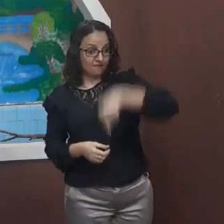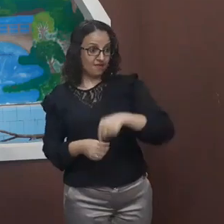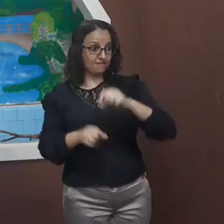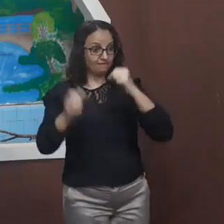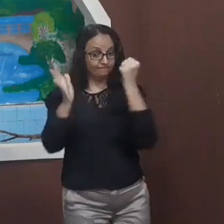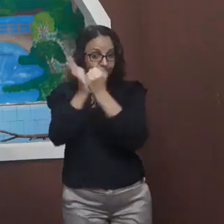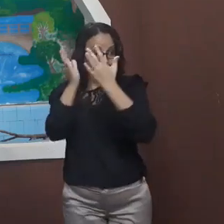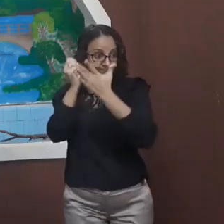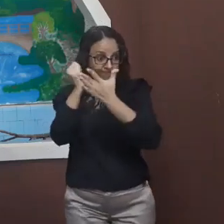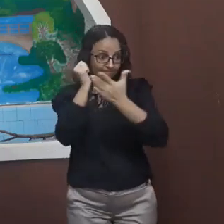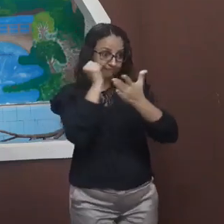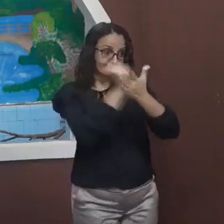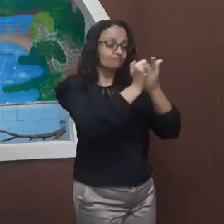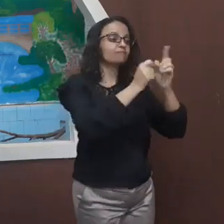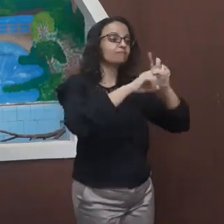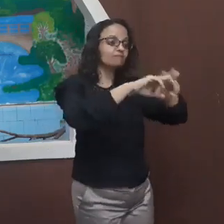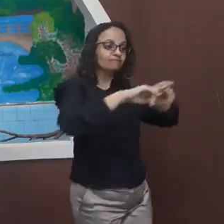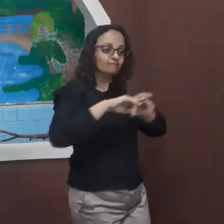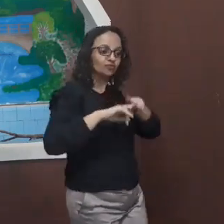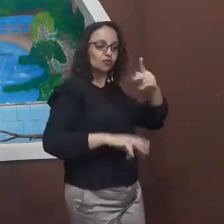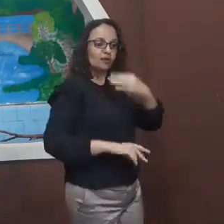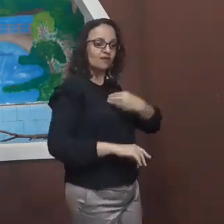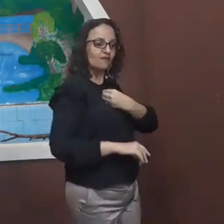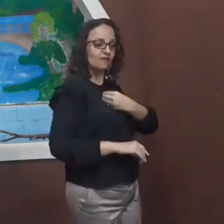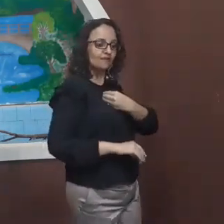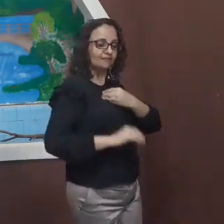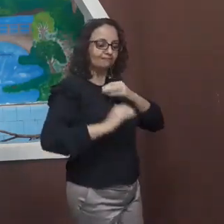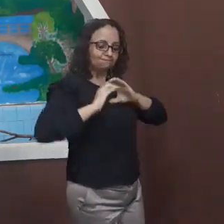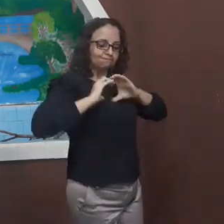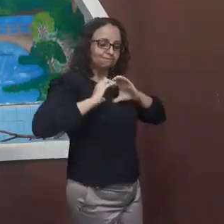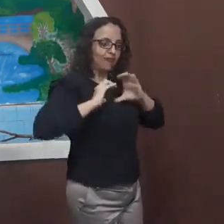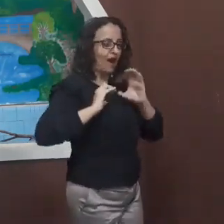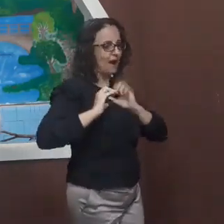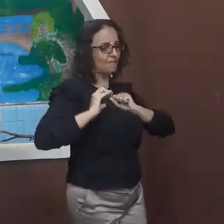Jesus fez essa viagem à terra porque Ele me ama.